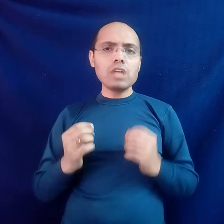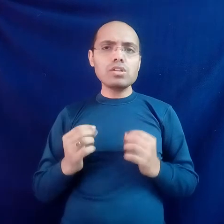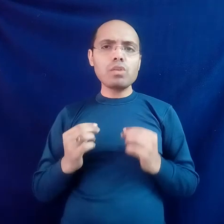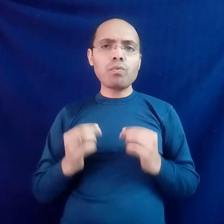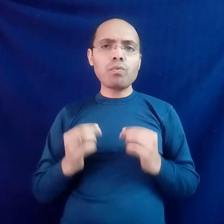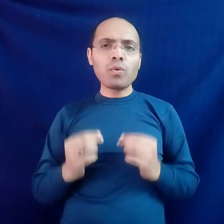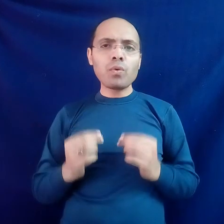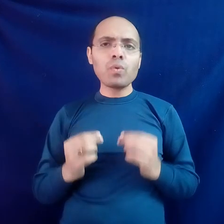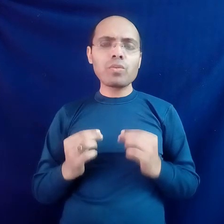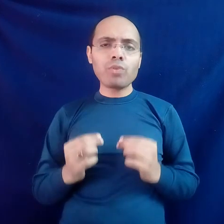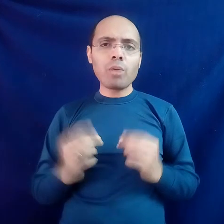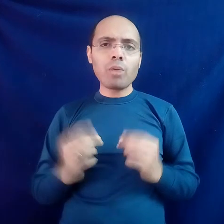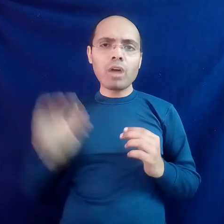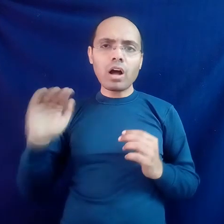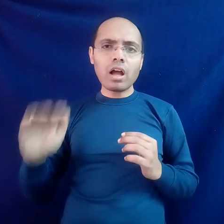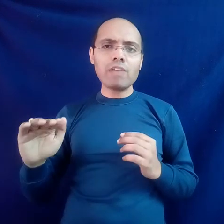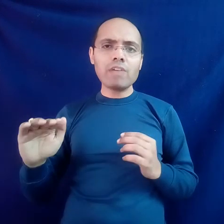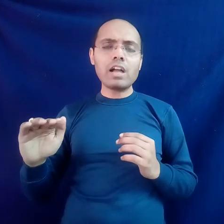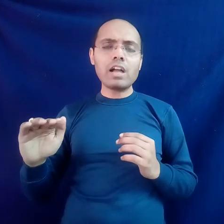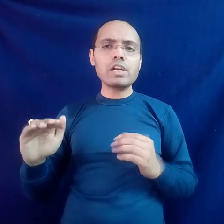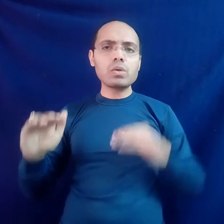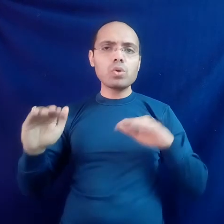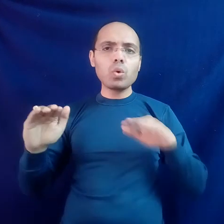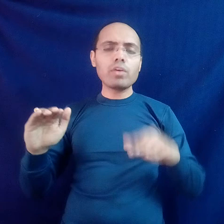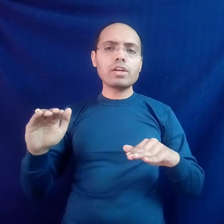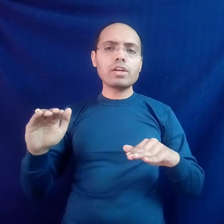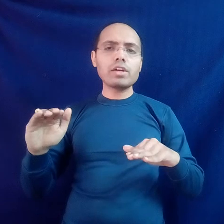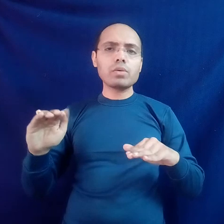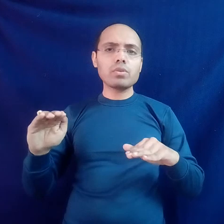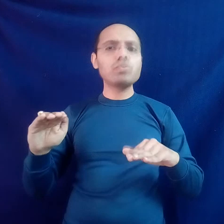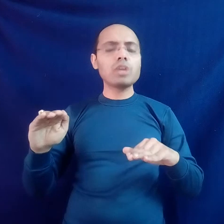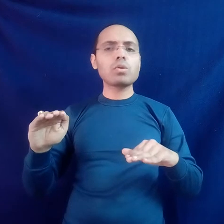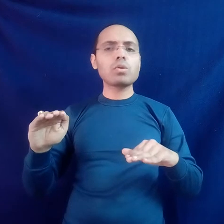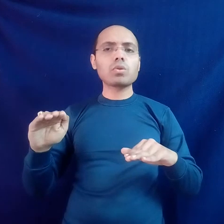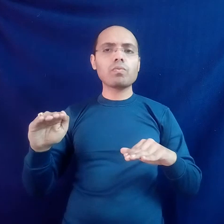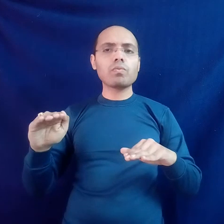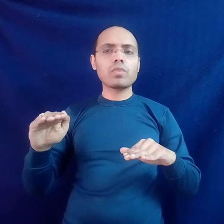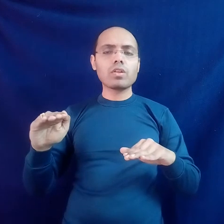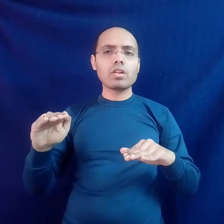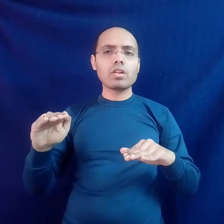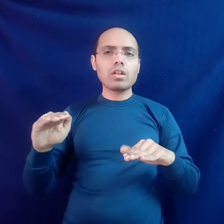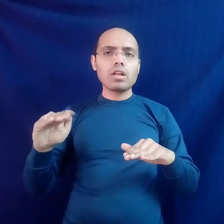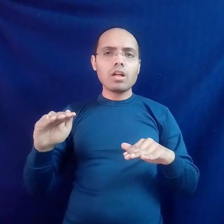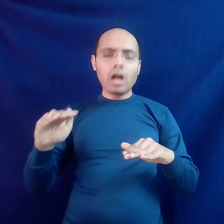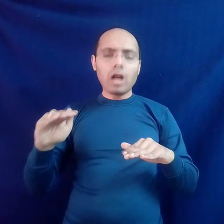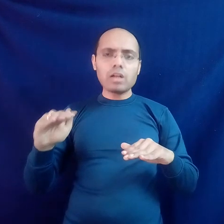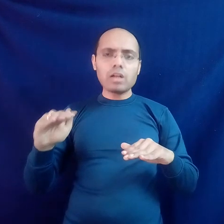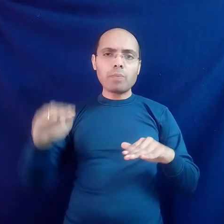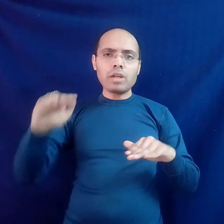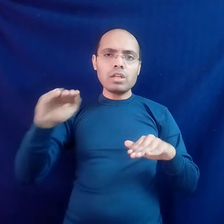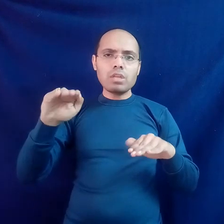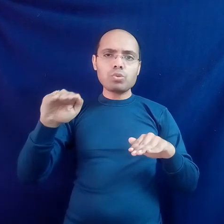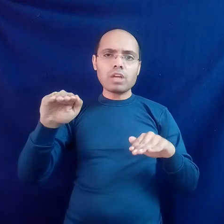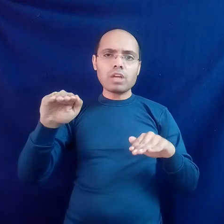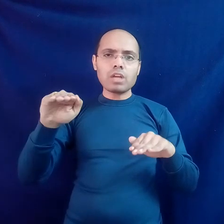एनर्जी फ्लोज फ्रॉम हायर एल्टीट्यूड टू लोअर एल्टीट्यूड। जी हाँ दोस्तों, अगर पानी इस ऊंचाई पे